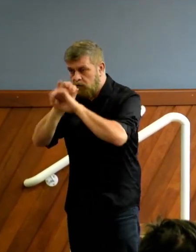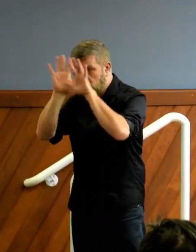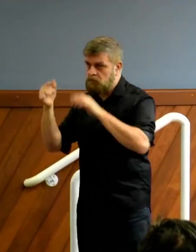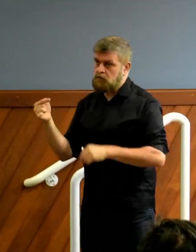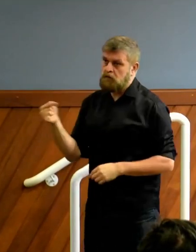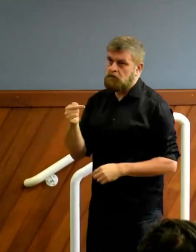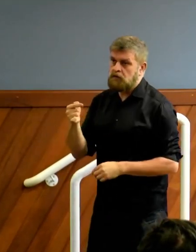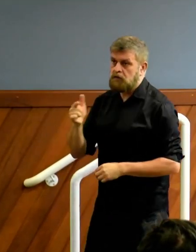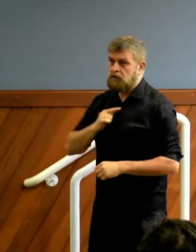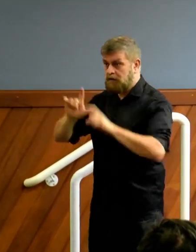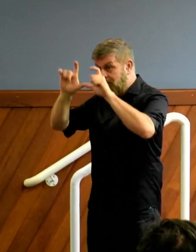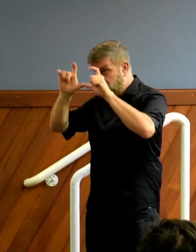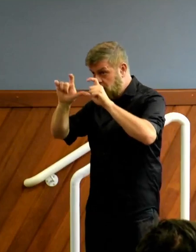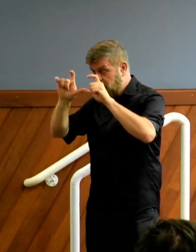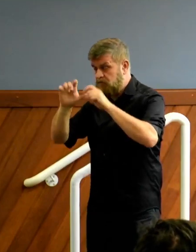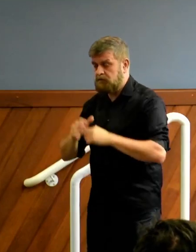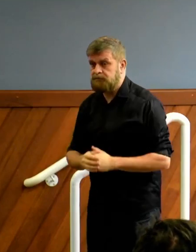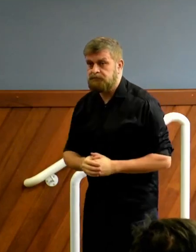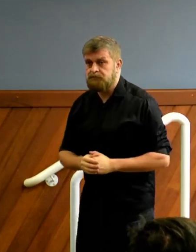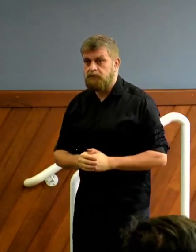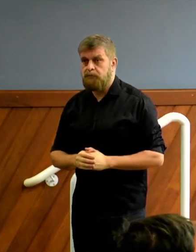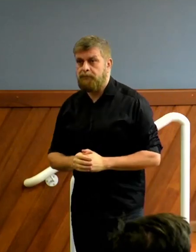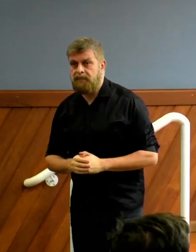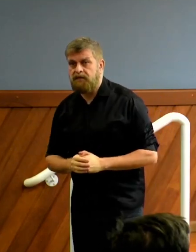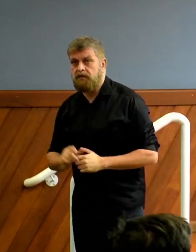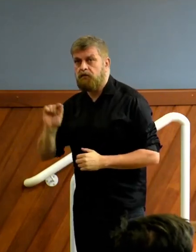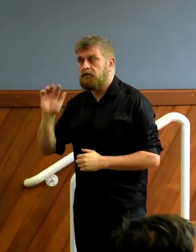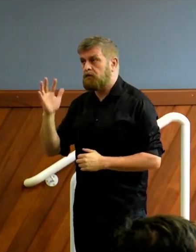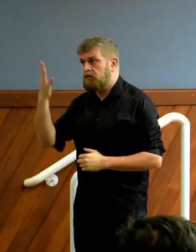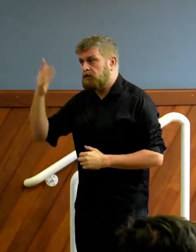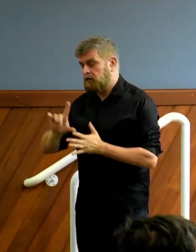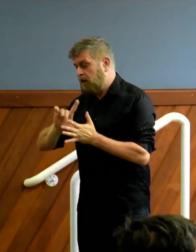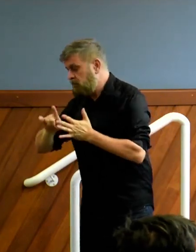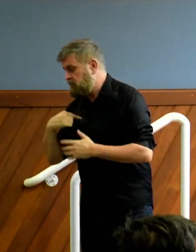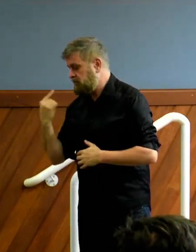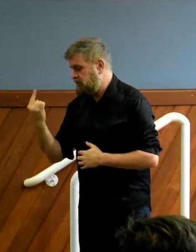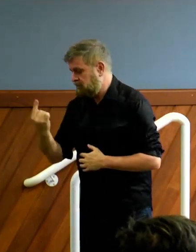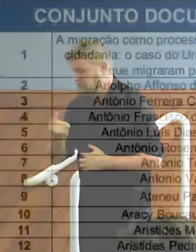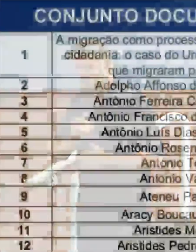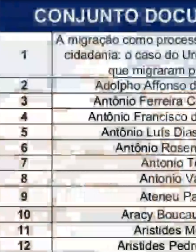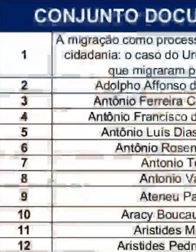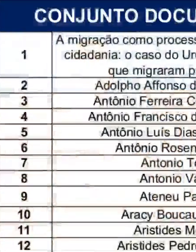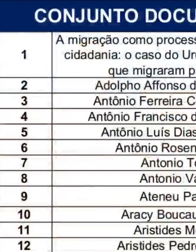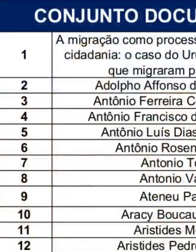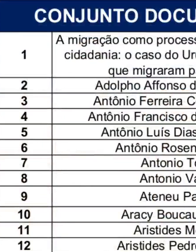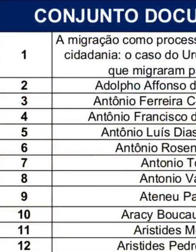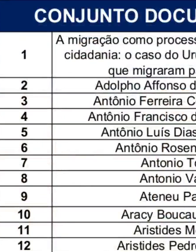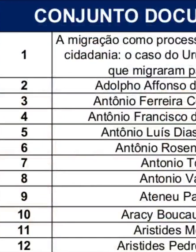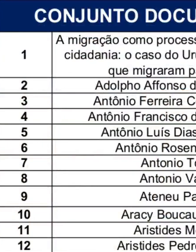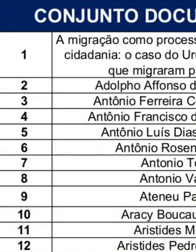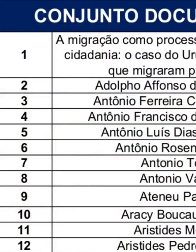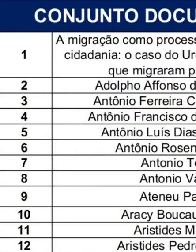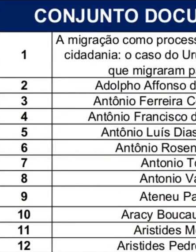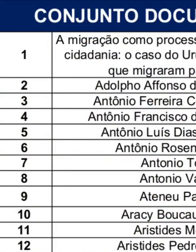esse da fotografia, né? Aí, o que acontece? Depois que a gente consegue identificar os nossos conjuntos, né,